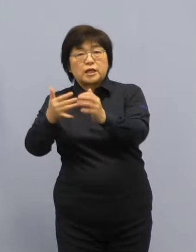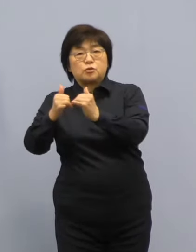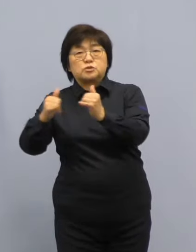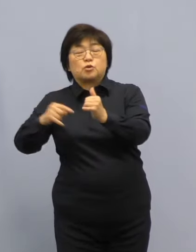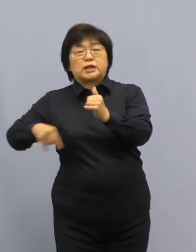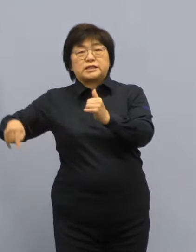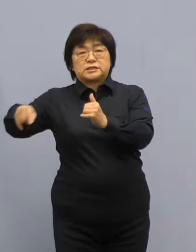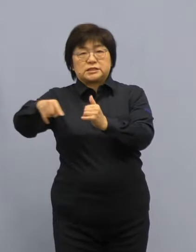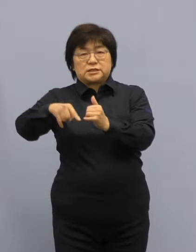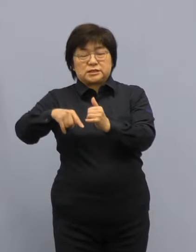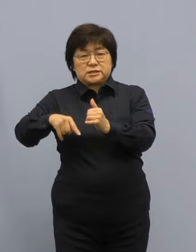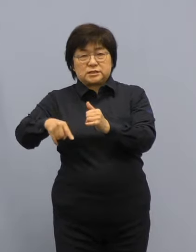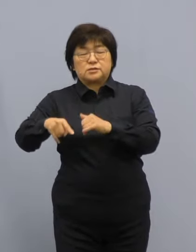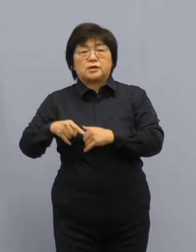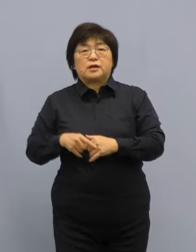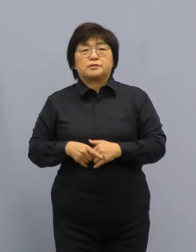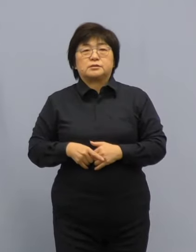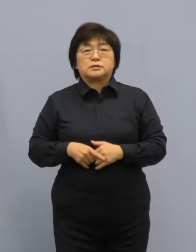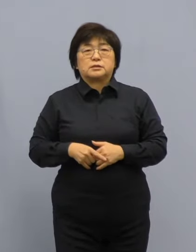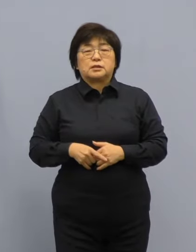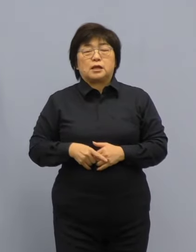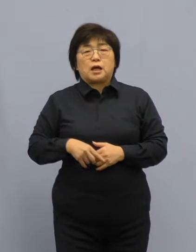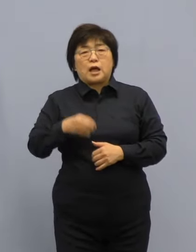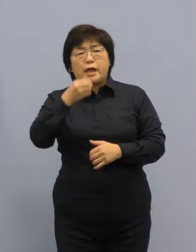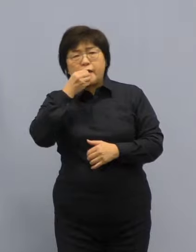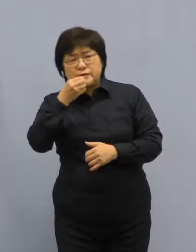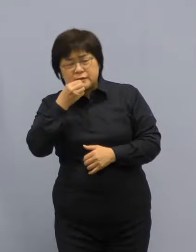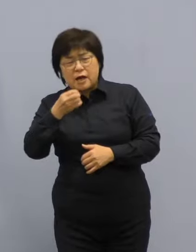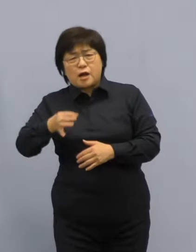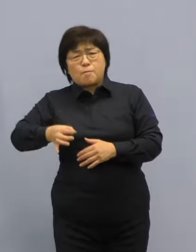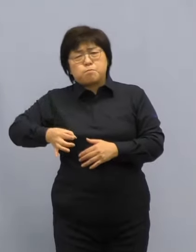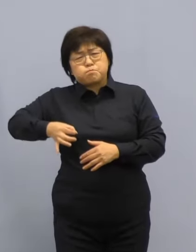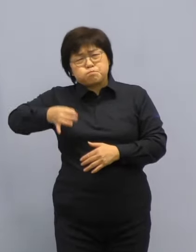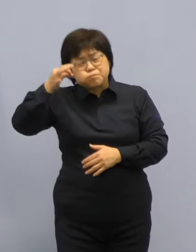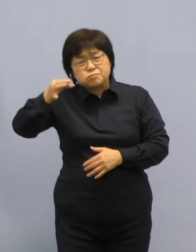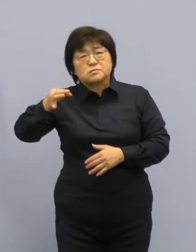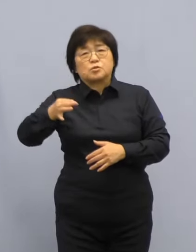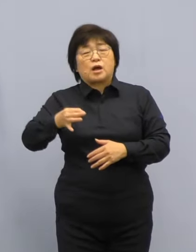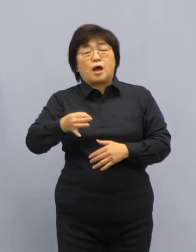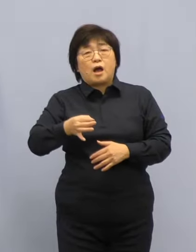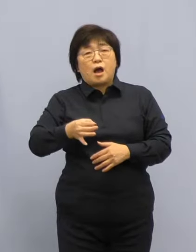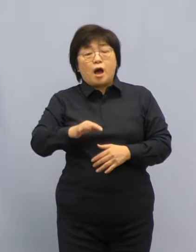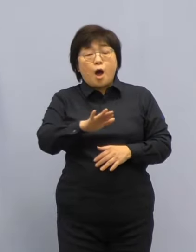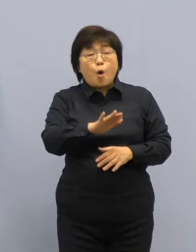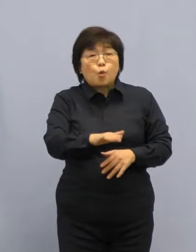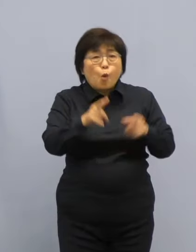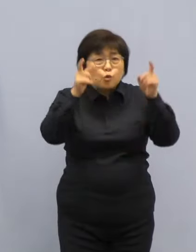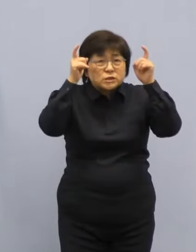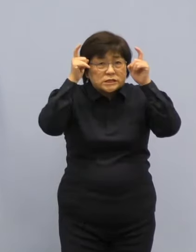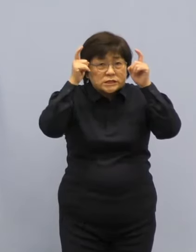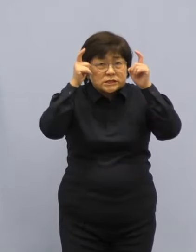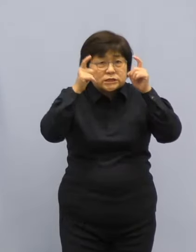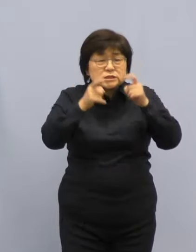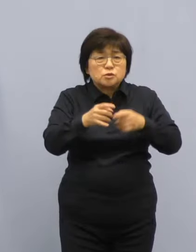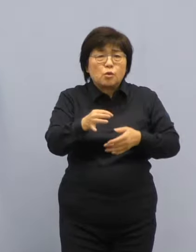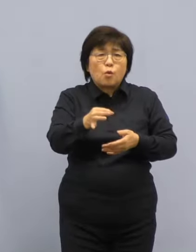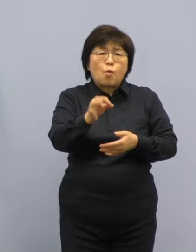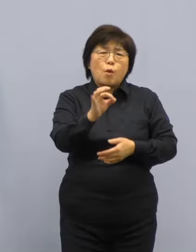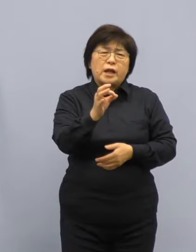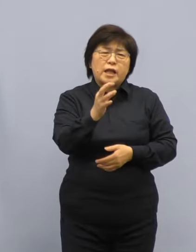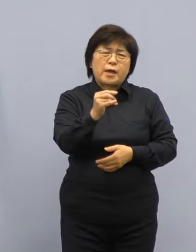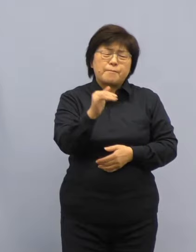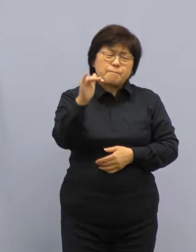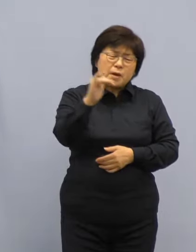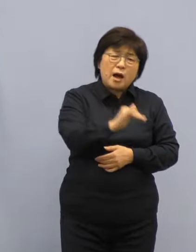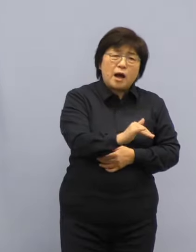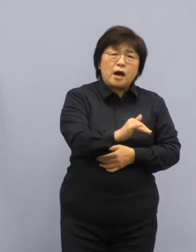に おかれましては飼料価格の高止まりであったり子牛ですね、子牛の価格の下落によって厳